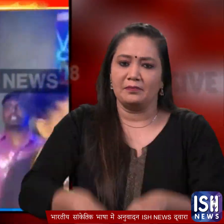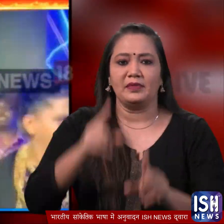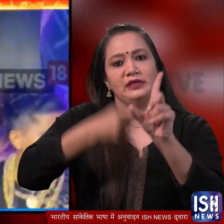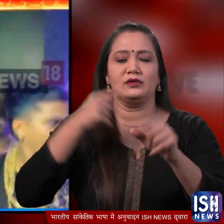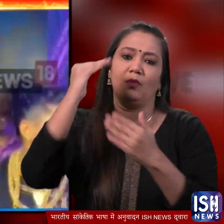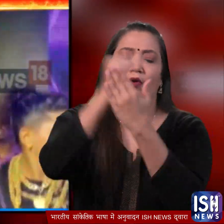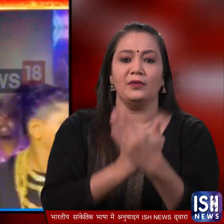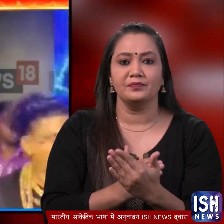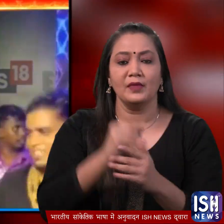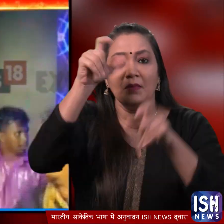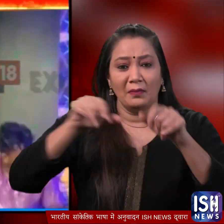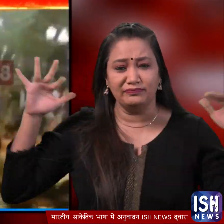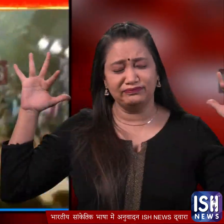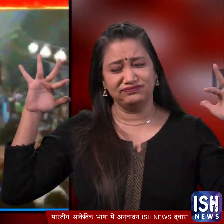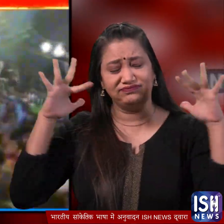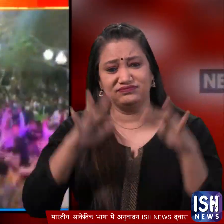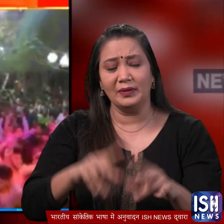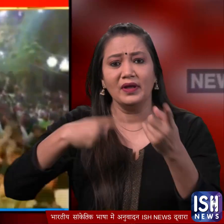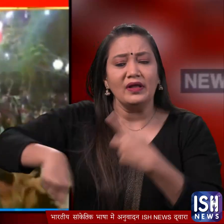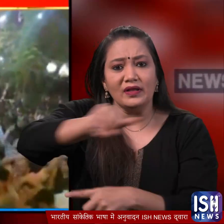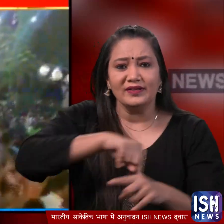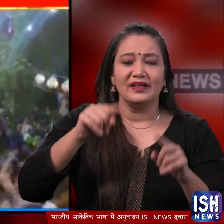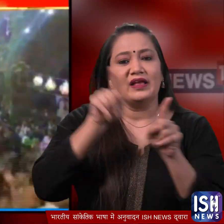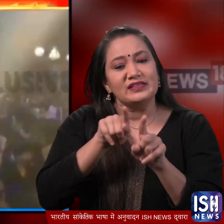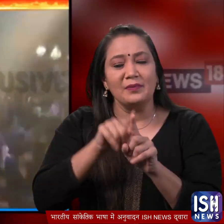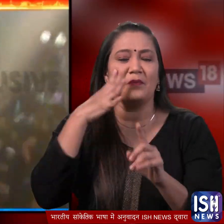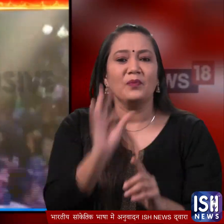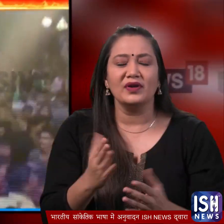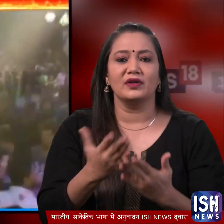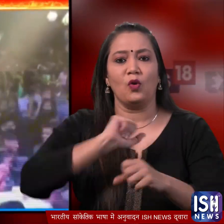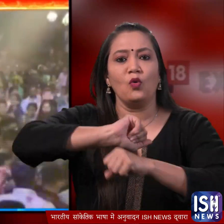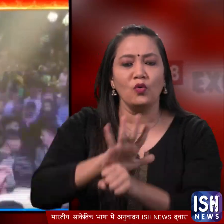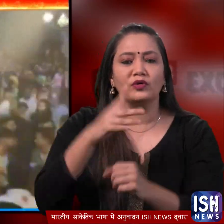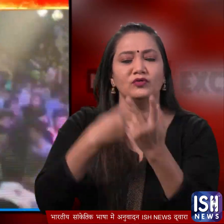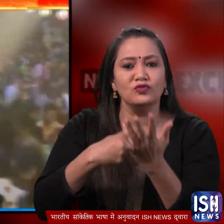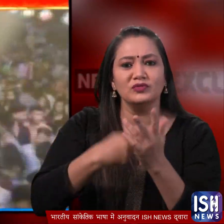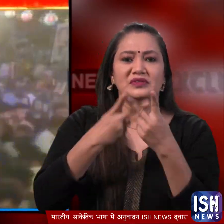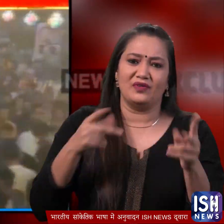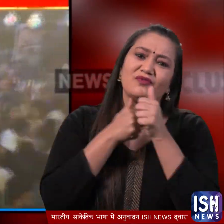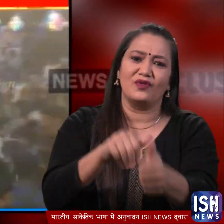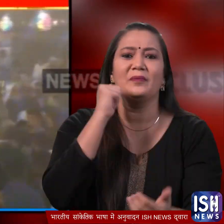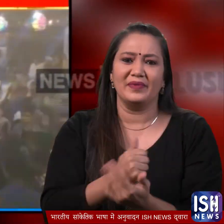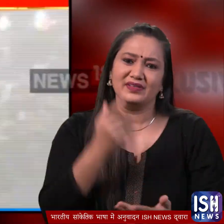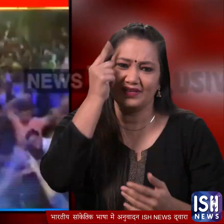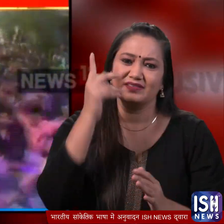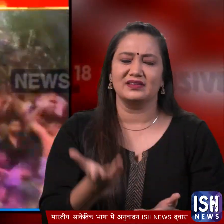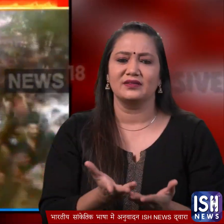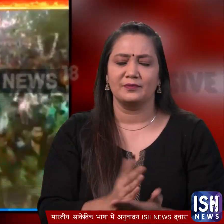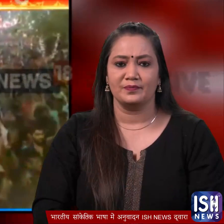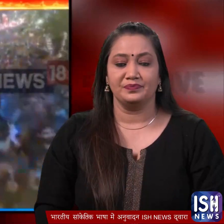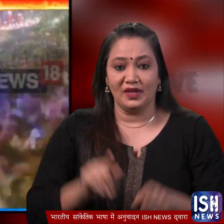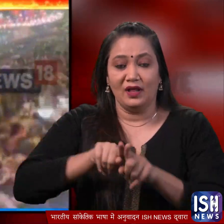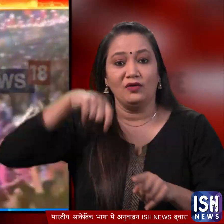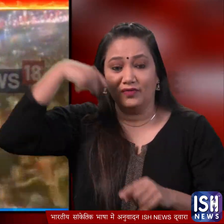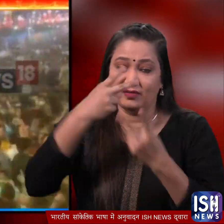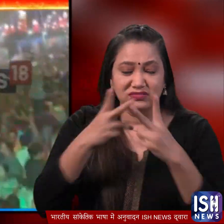गया। लेकिन उसमें शामिल ये लोग भूल गए कि सबके लिए ठीक यही रहेगा कि कोरोना वायरस को ध्यान में रखकर ही इसका हिस्सा बना जाए। जो तस्वीरें